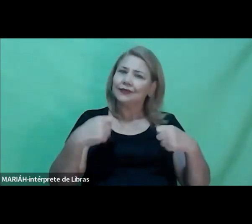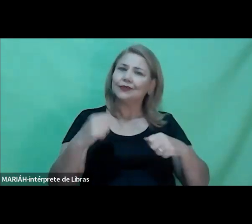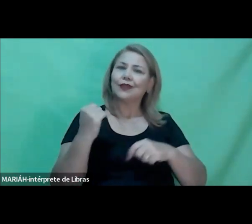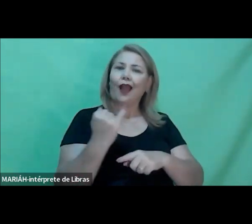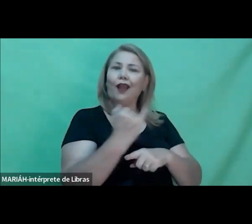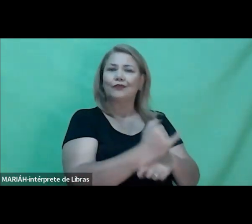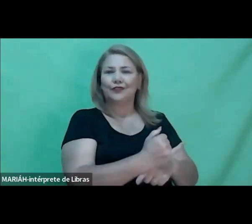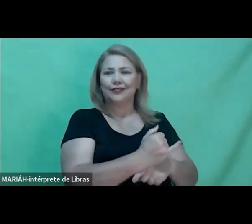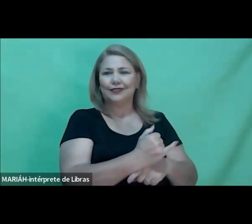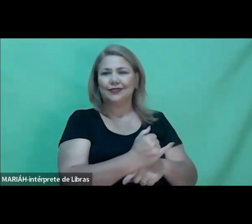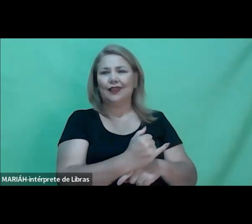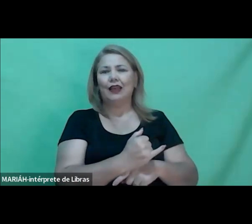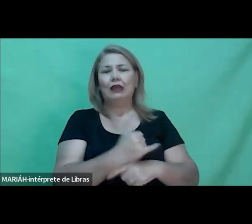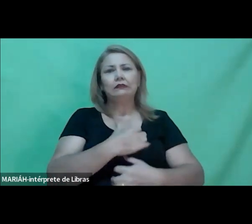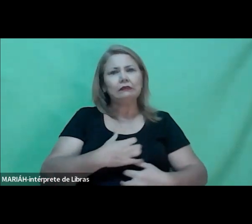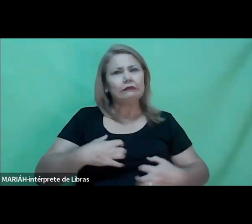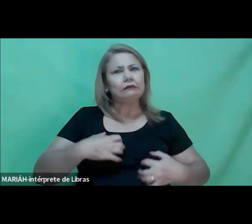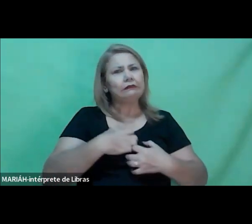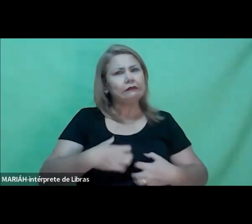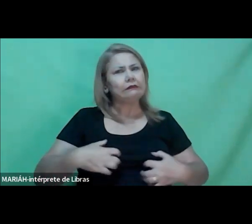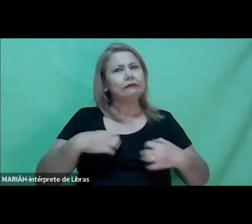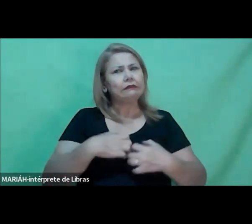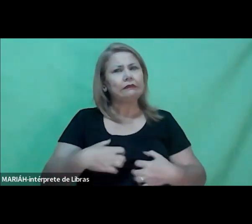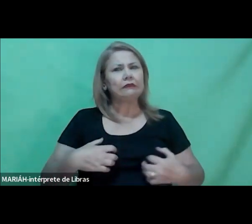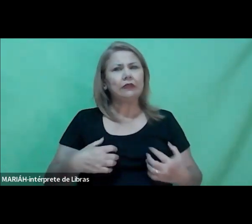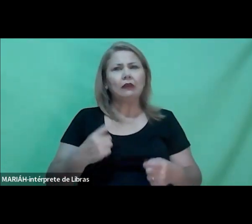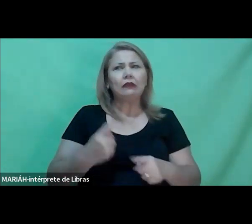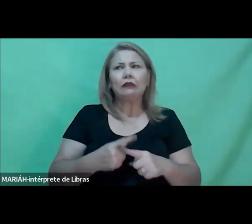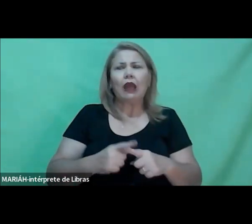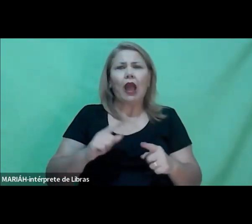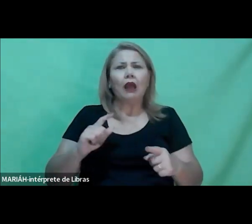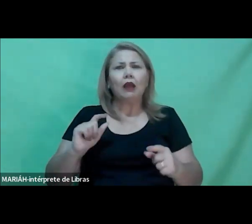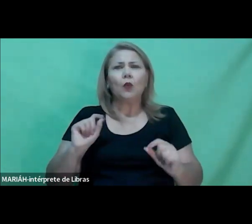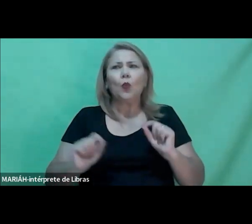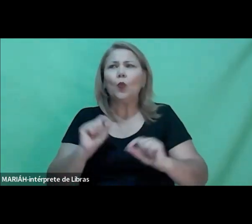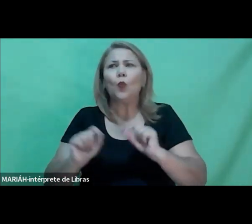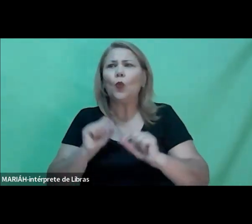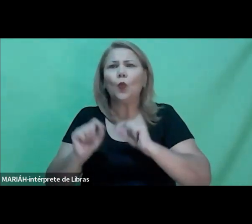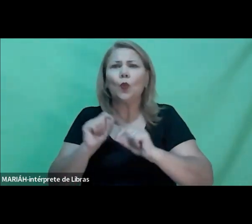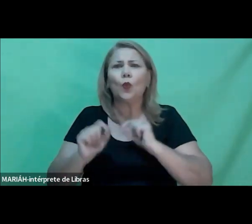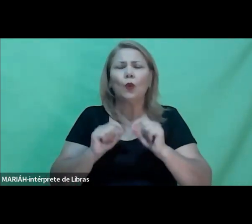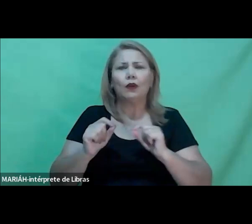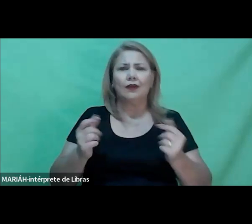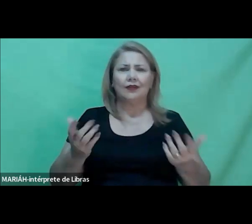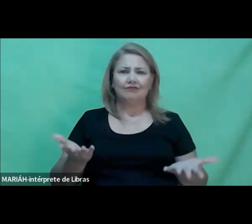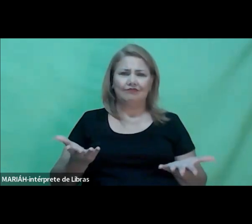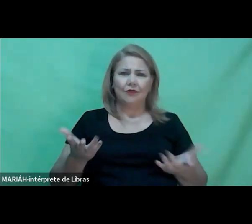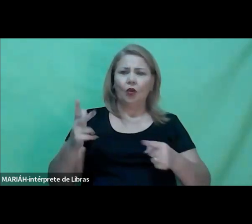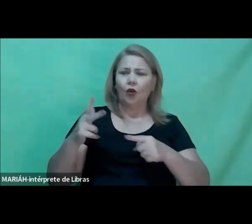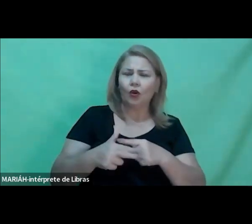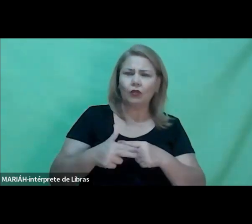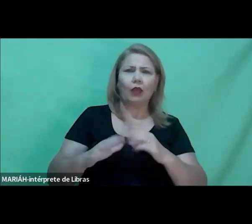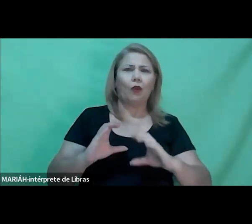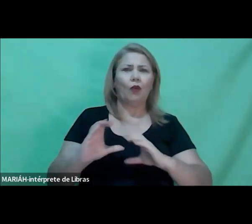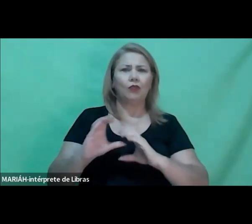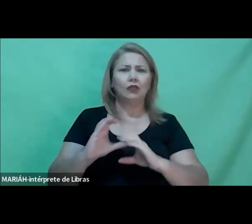muchas veces se angustia no hay una razón lógica para que se haya cortado la la comunicación Sí y a veces se